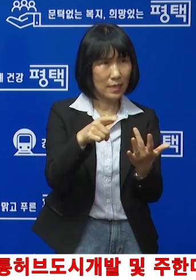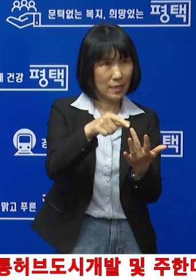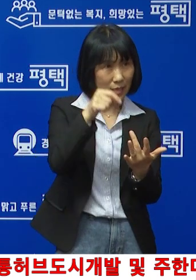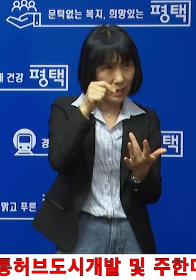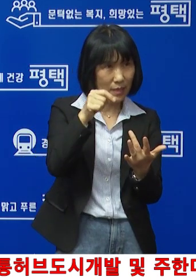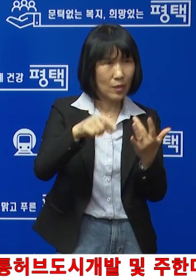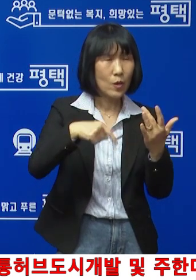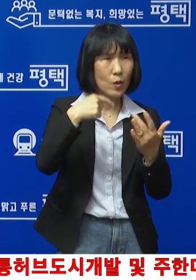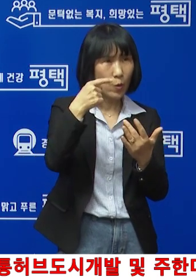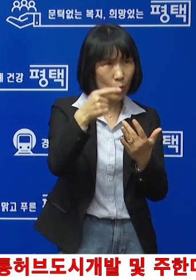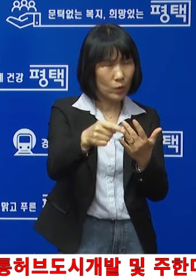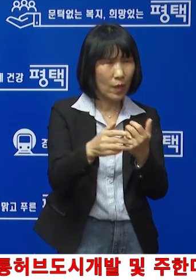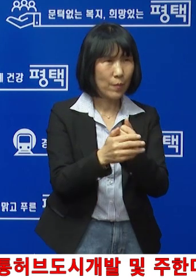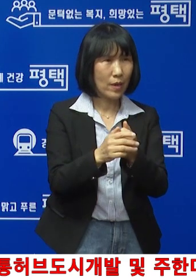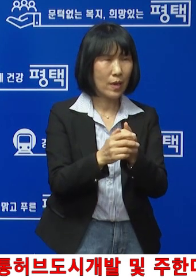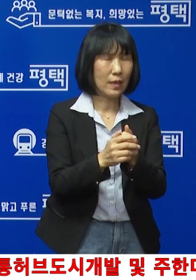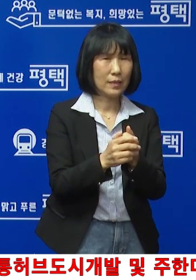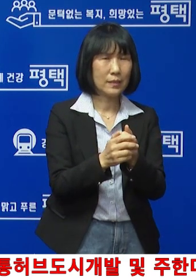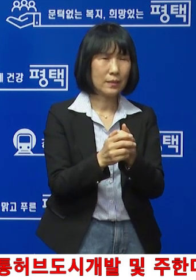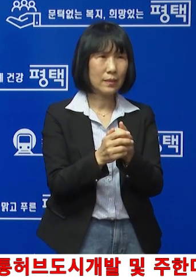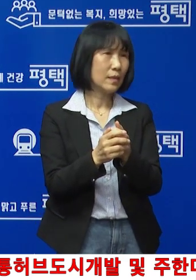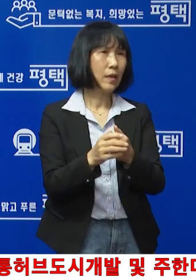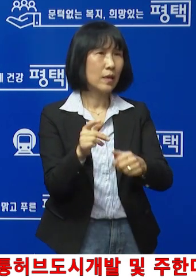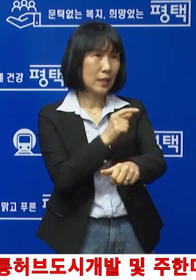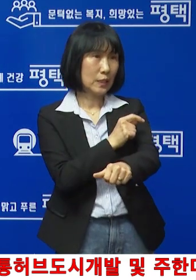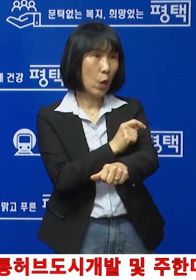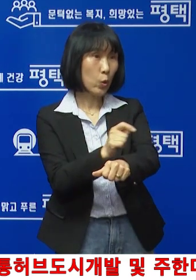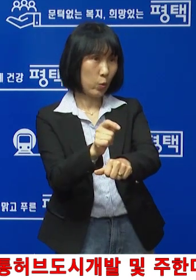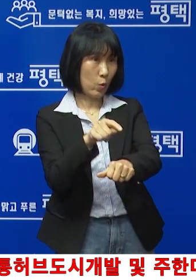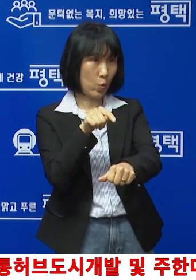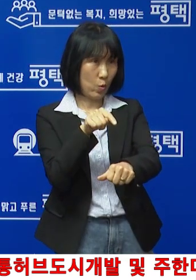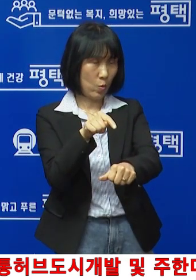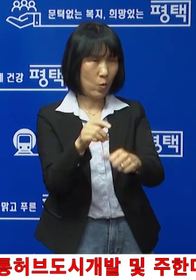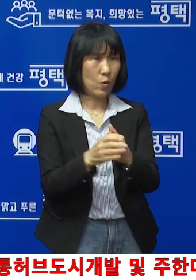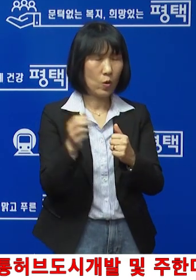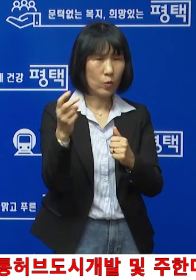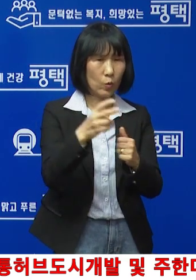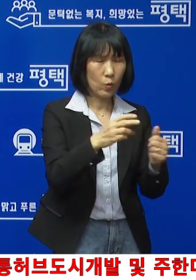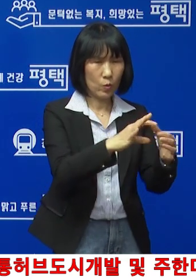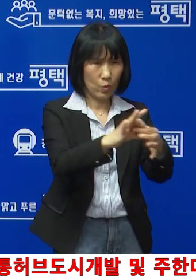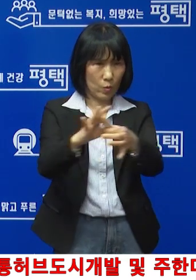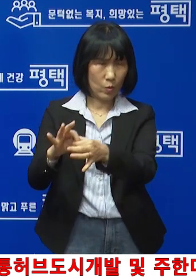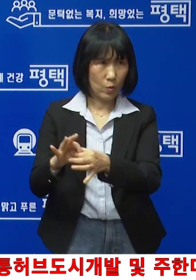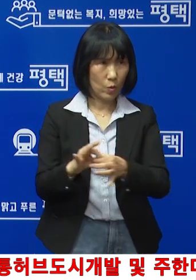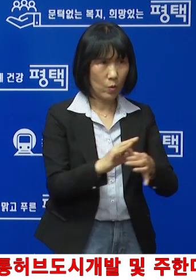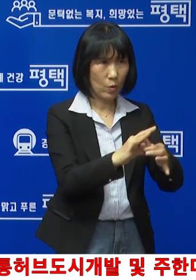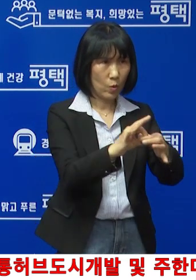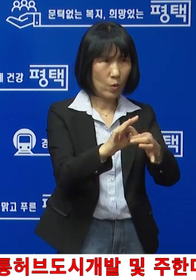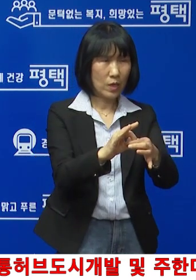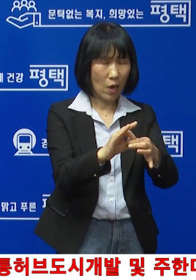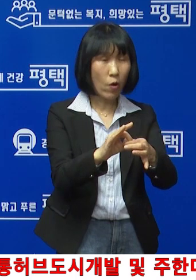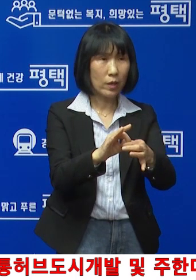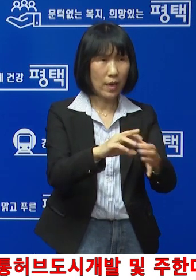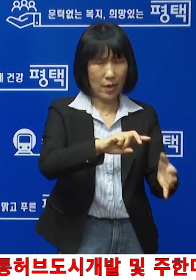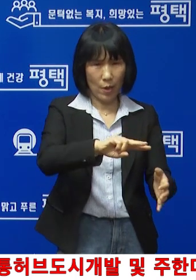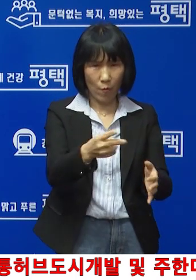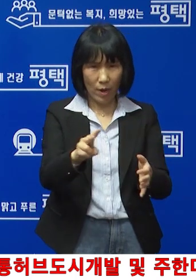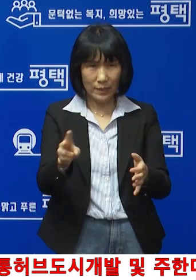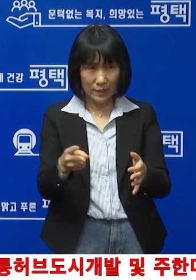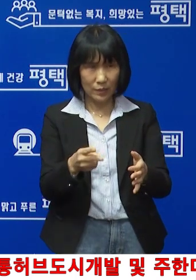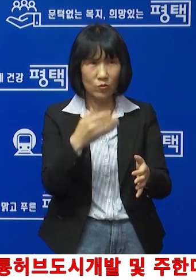있는 GTX AC 광역 급행철도에 대한 이 연장에 대한 그 타당성을 확보한 것이 첫 번째입니다.